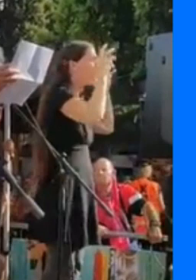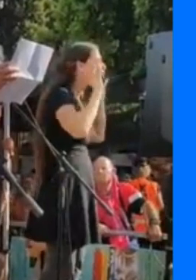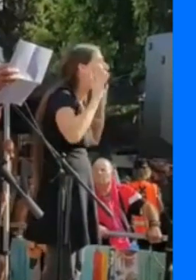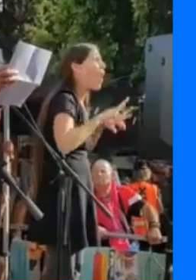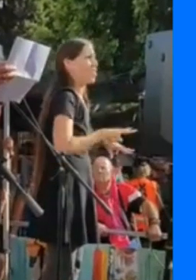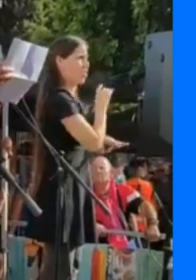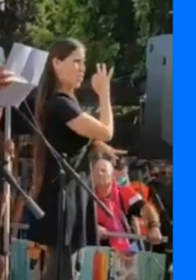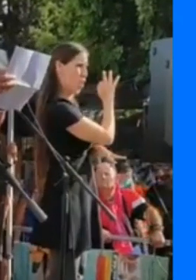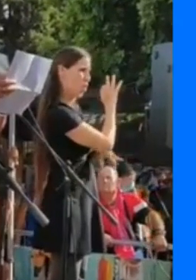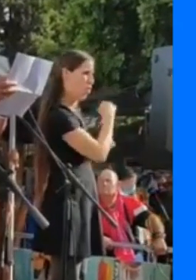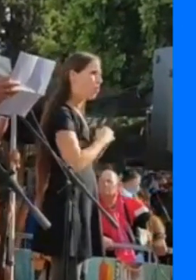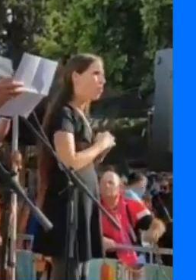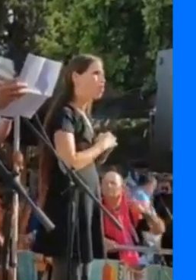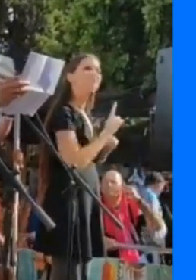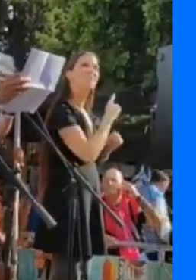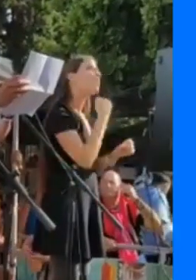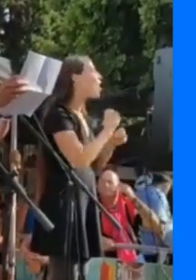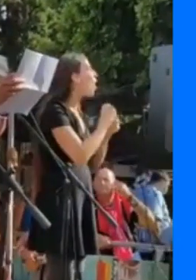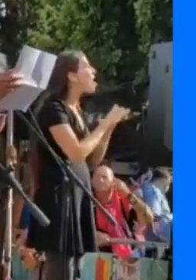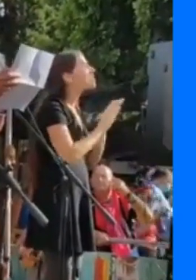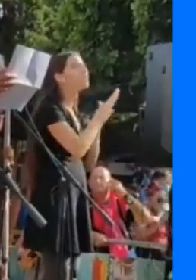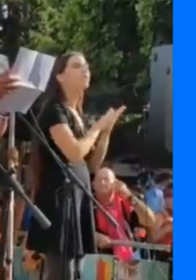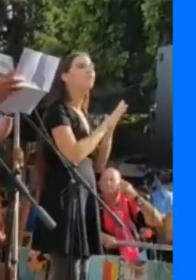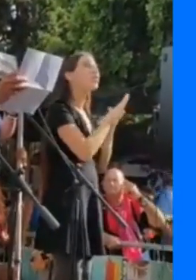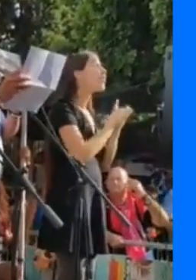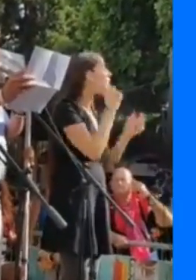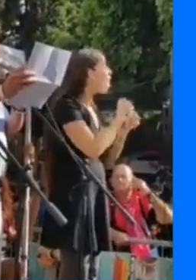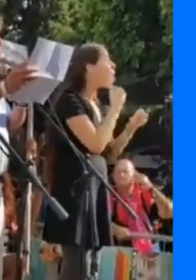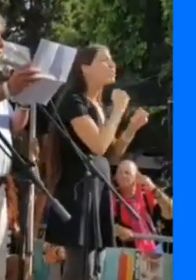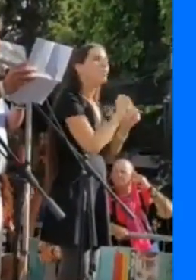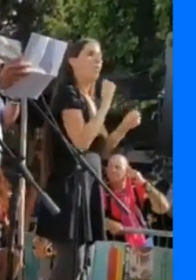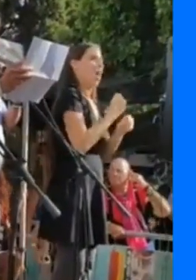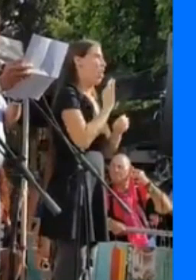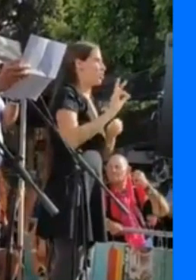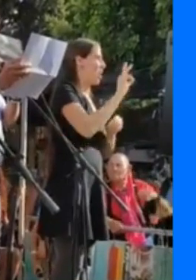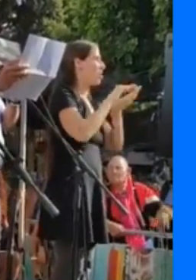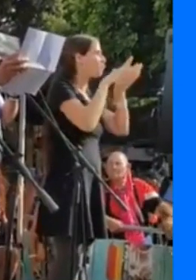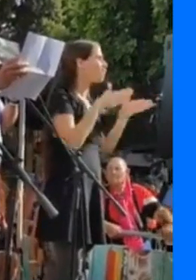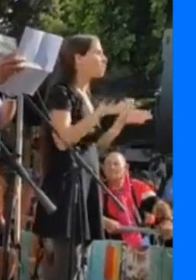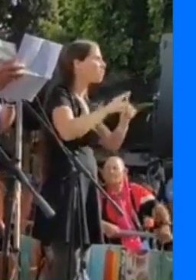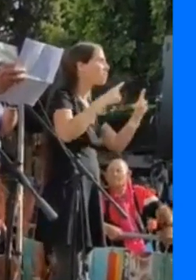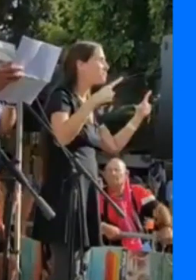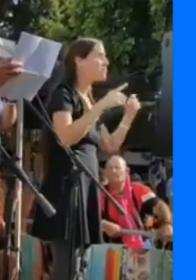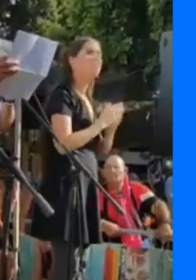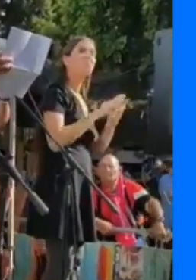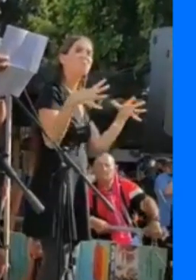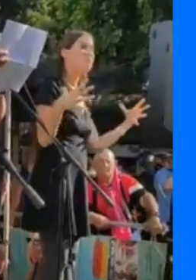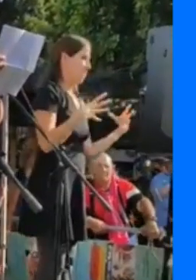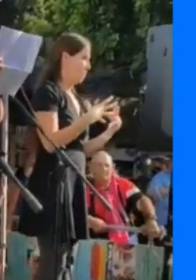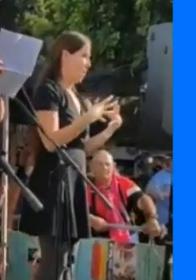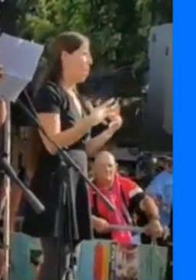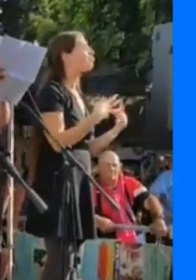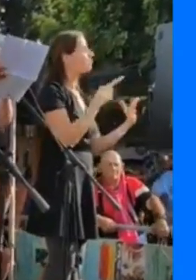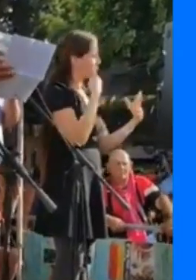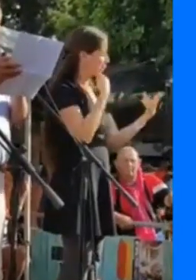המטורפת שלו, ולא עשו ולא עושות את מלאכתן. והאומה עוד תבוא